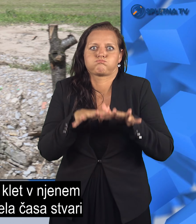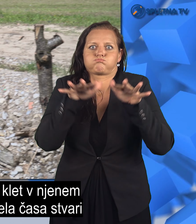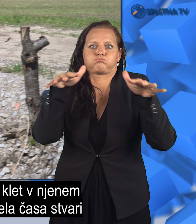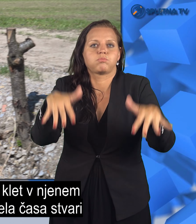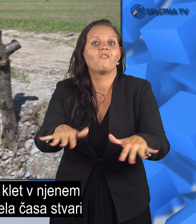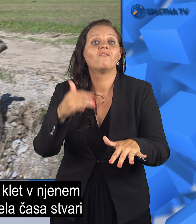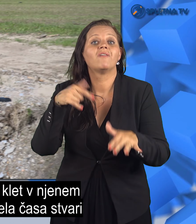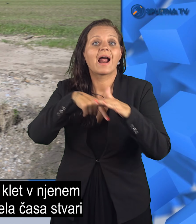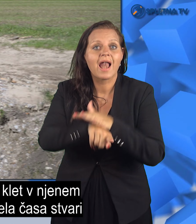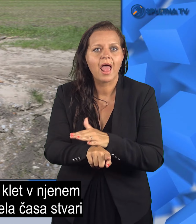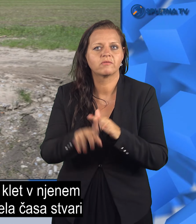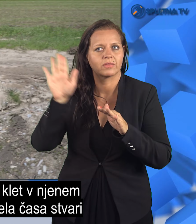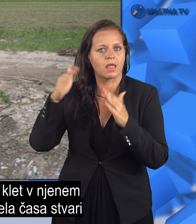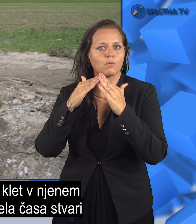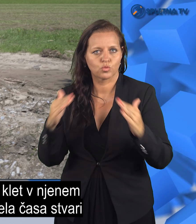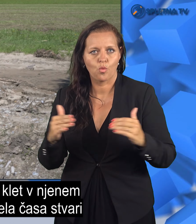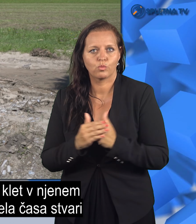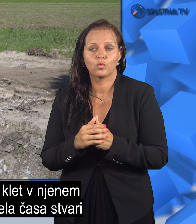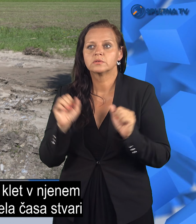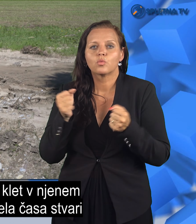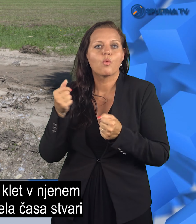stvari premakniti v zgornje prostore.